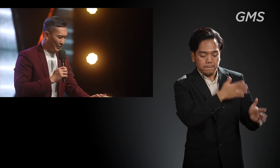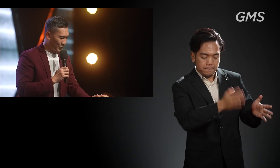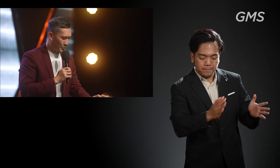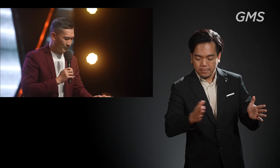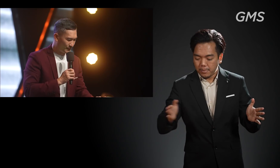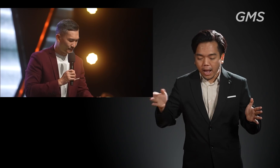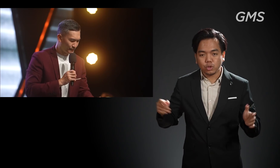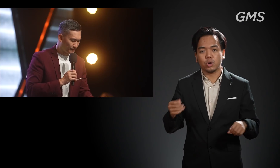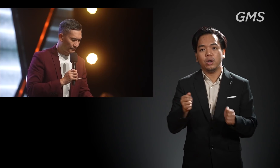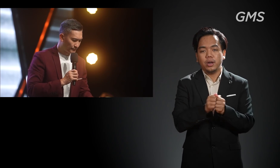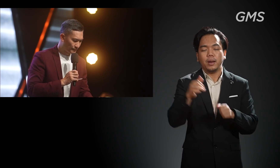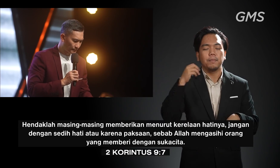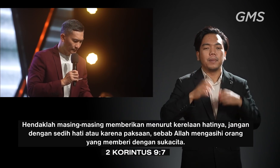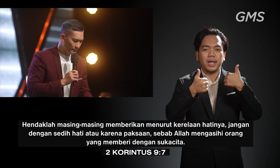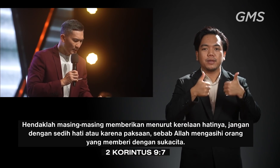Haleluya, ayat 7.